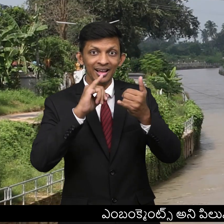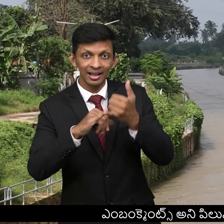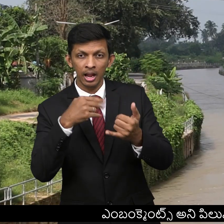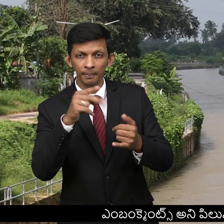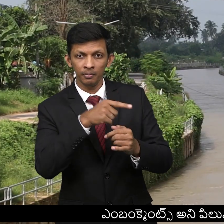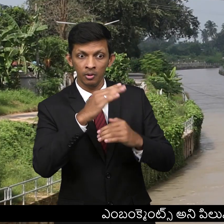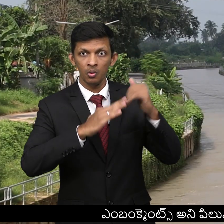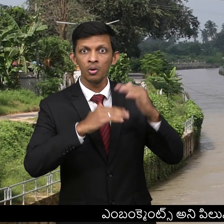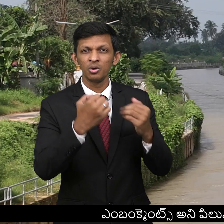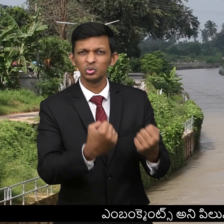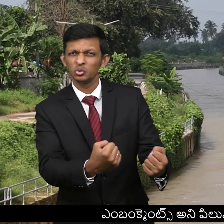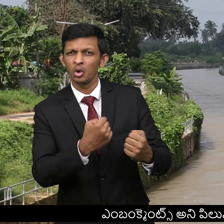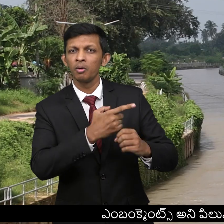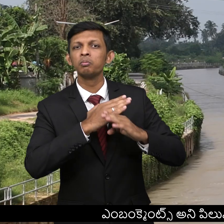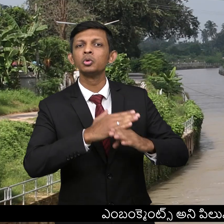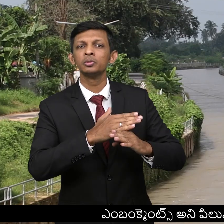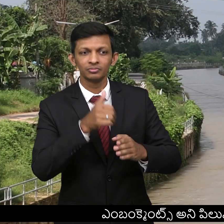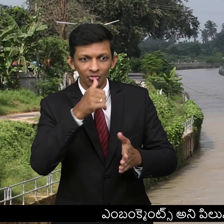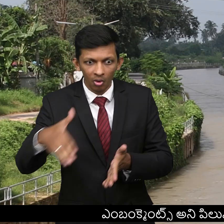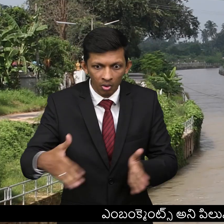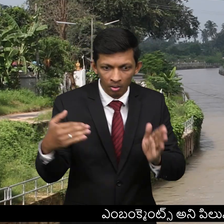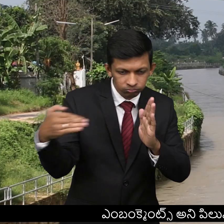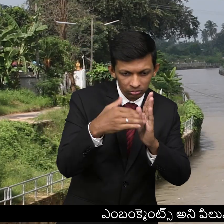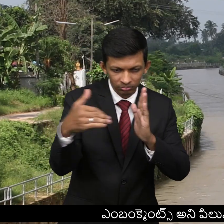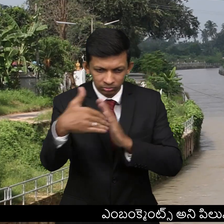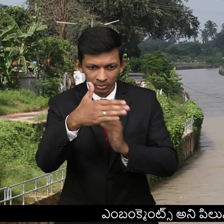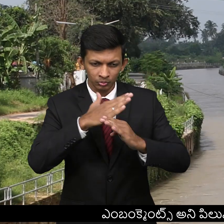బలమైన గోడలను నిర్మిస్తారు.